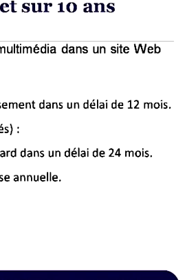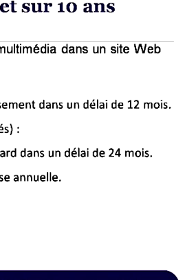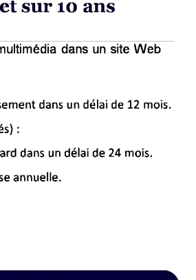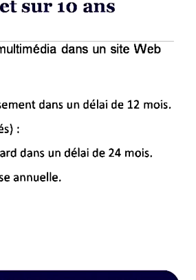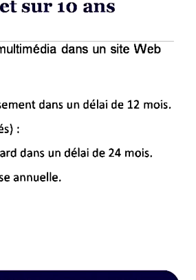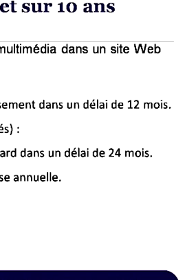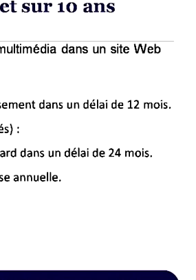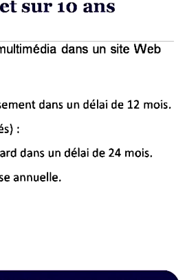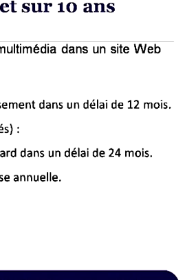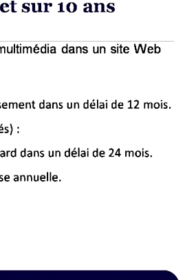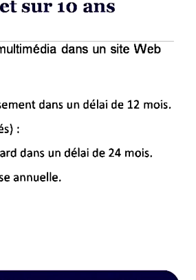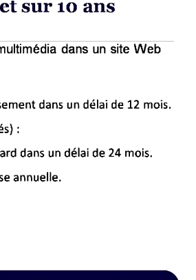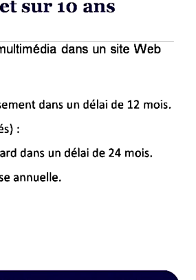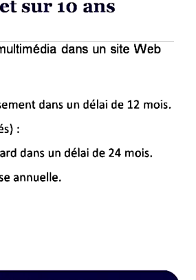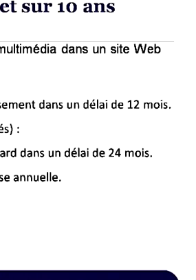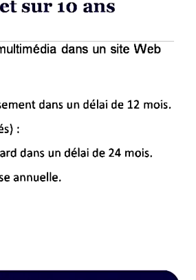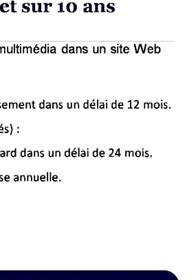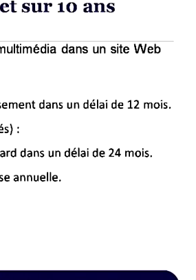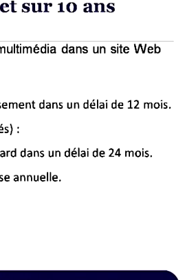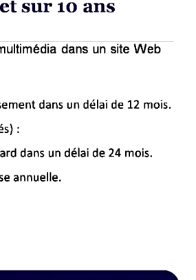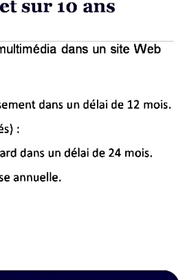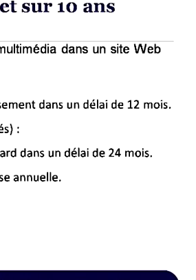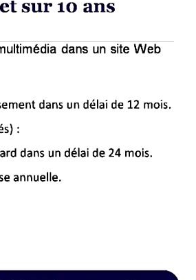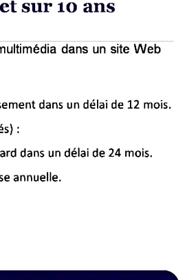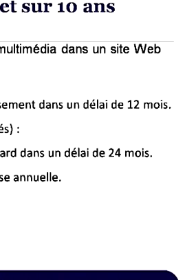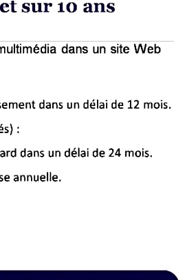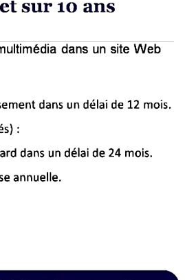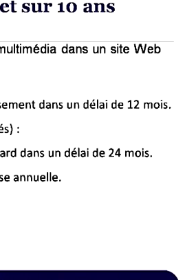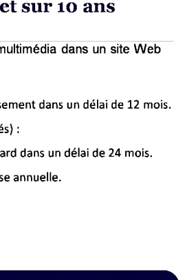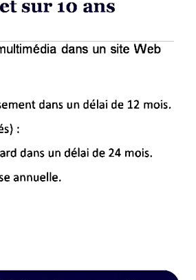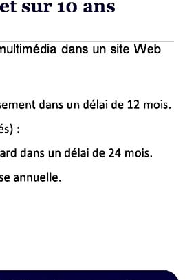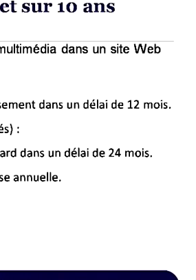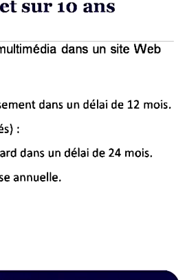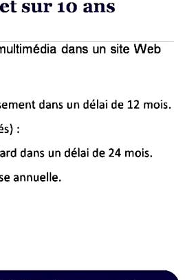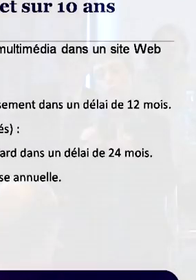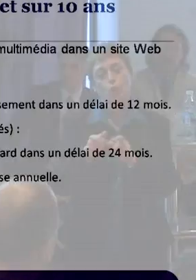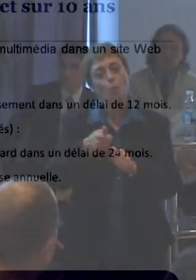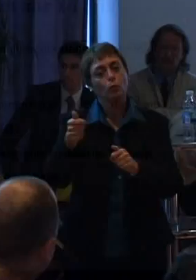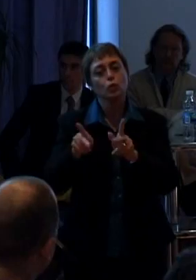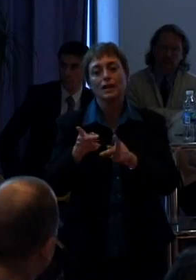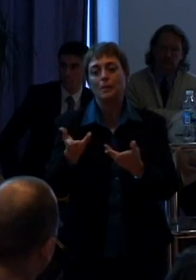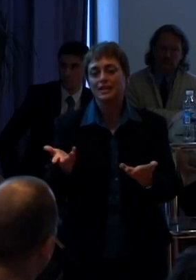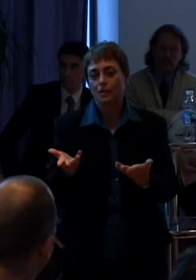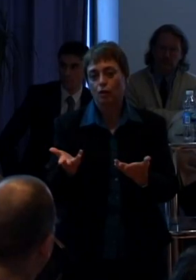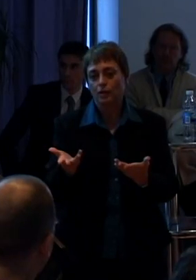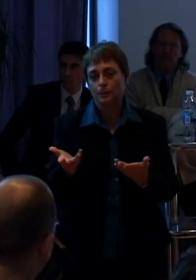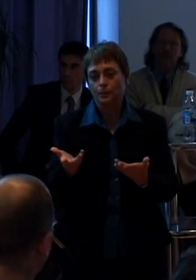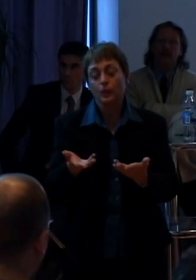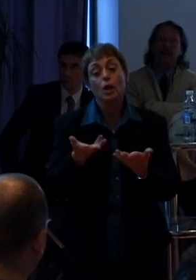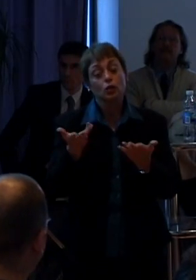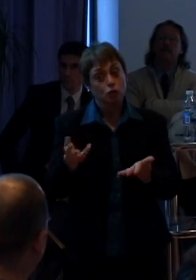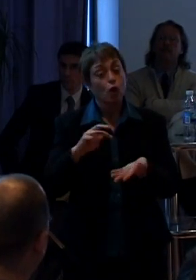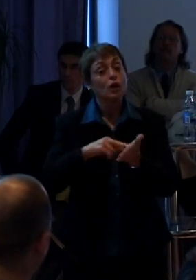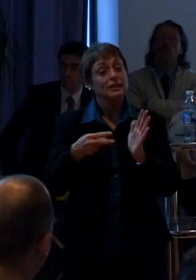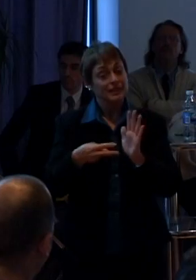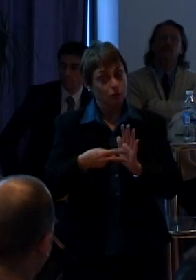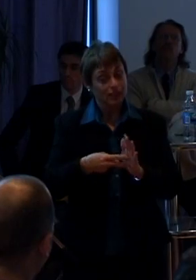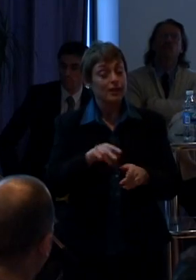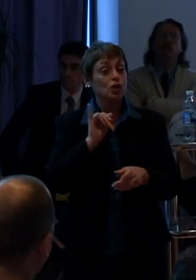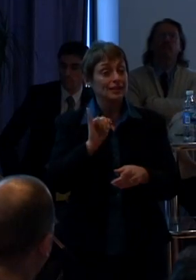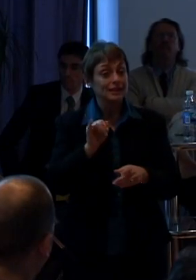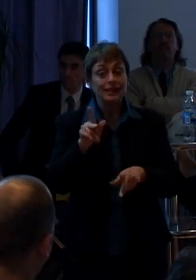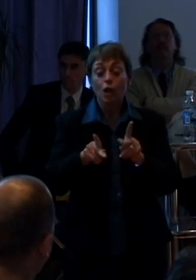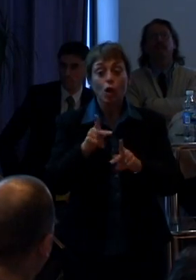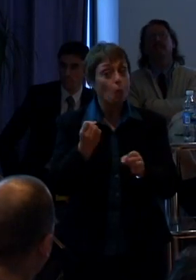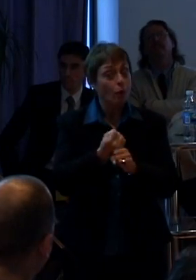fonctionnelles, on puisse apprécier le contenu et l'utiliser comme tout le monde. Tout ça est sujet à reddition de compte. Ça, ça veut dire grosso modo que si